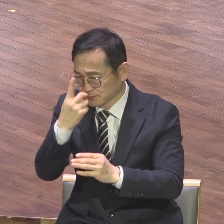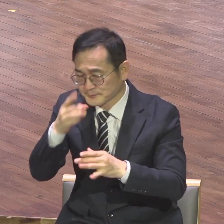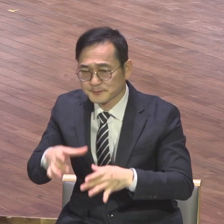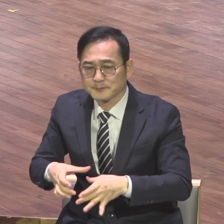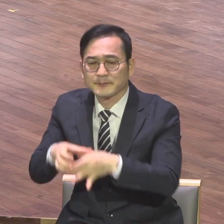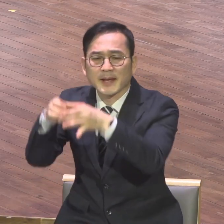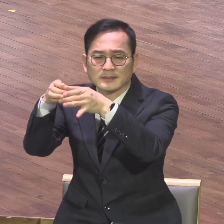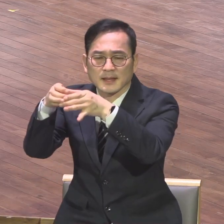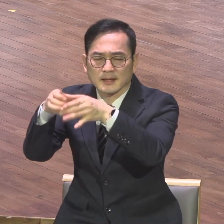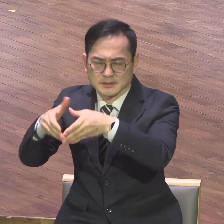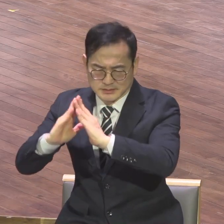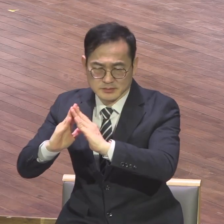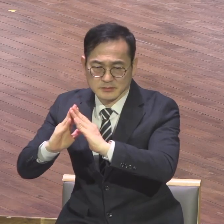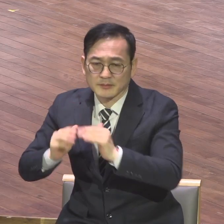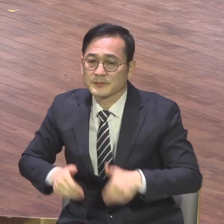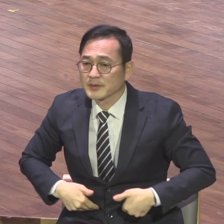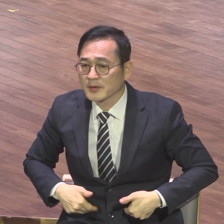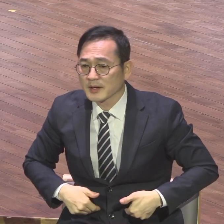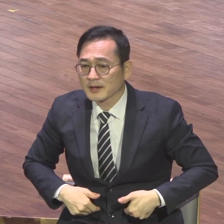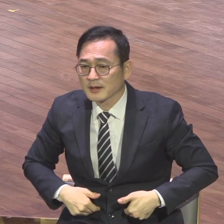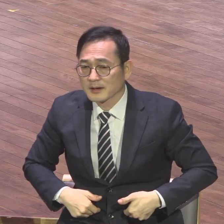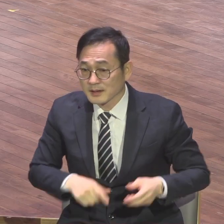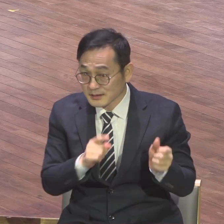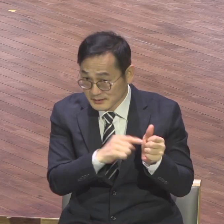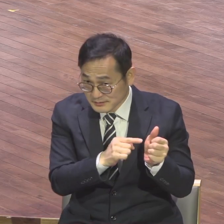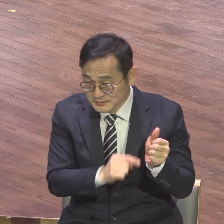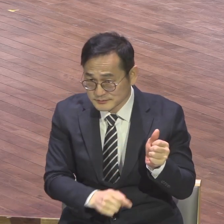마가는요, 이 복음의 메시지를